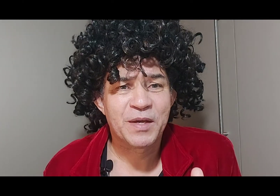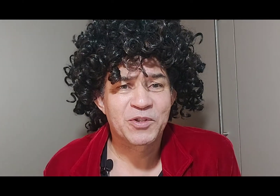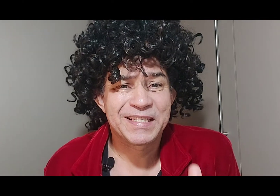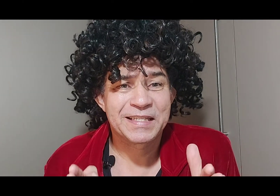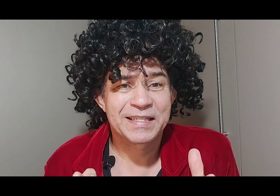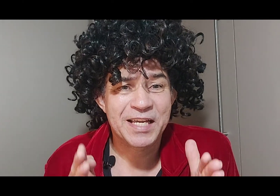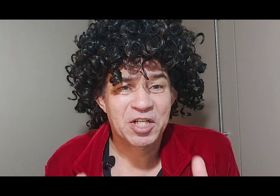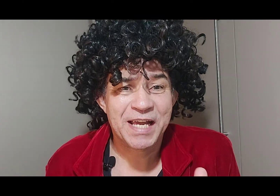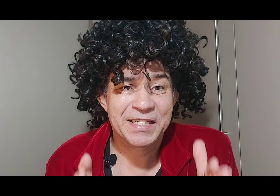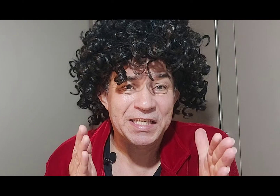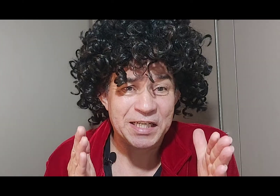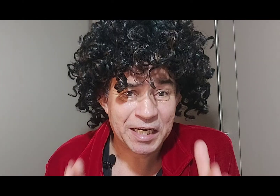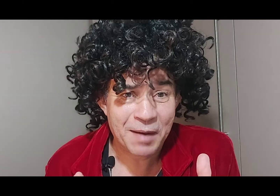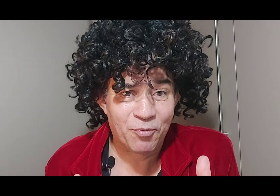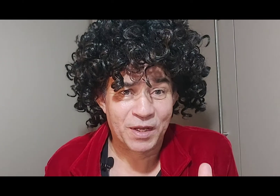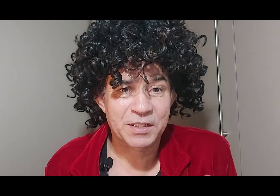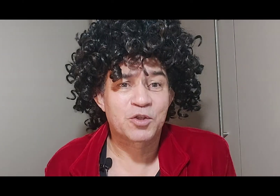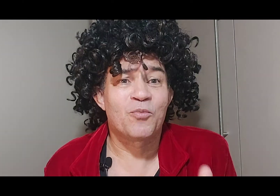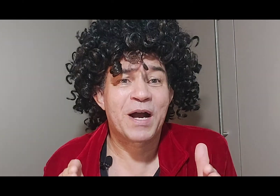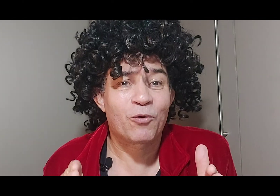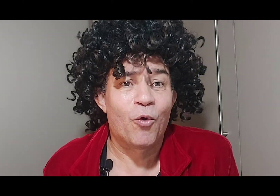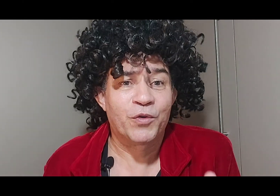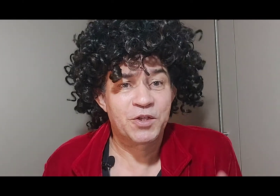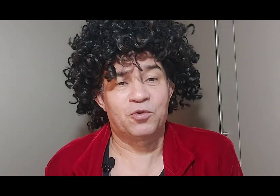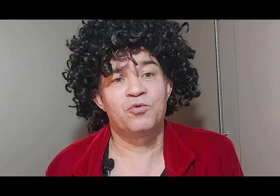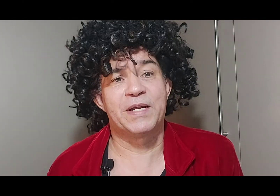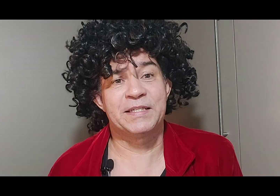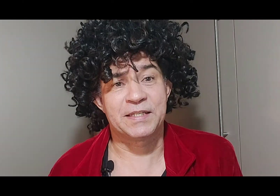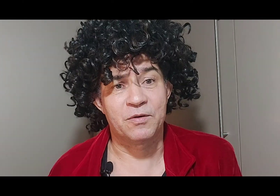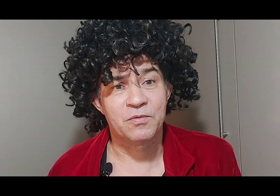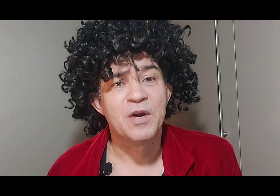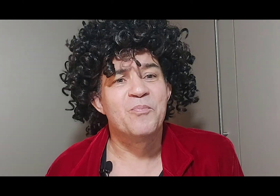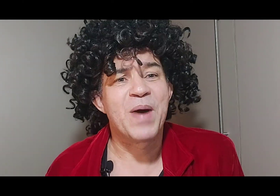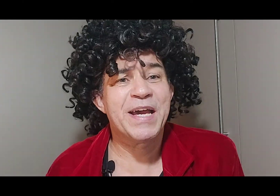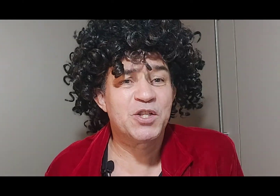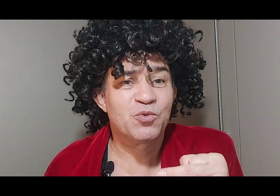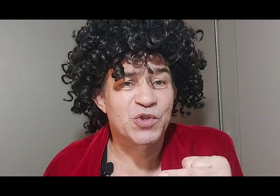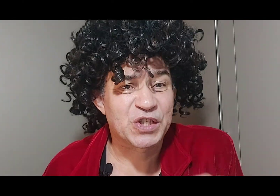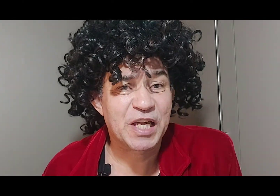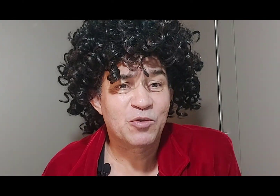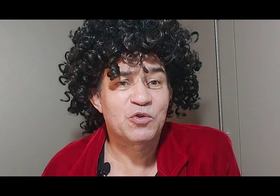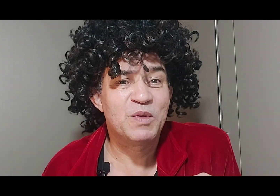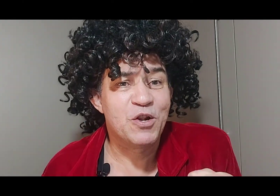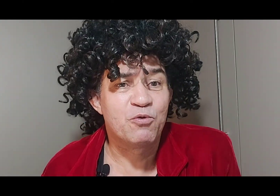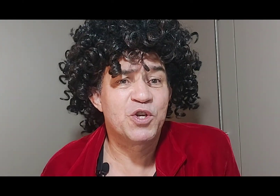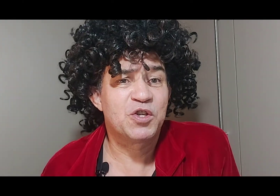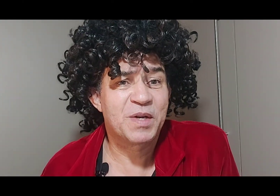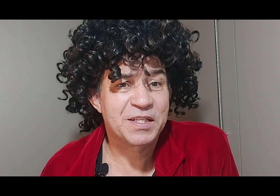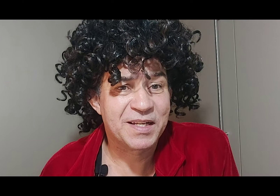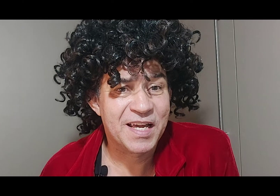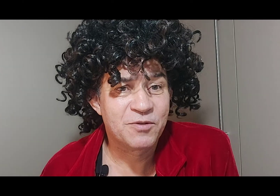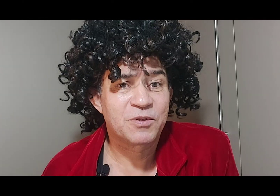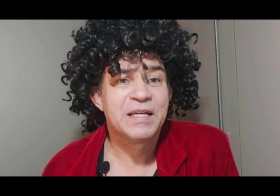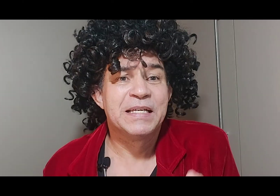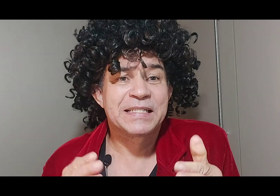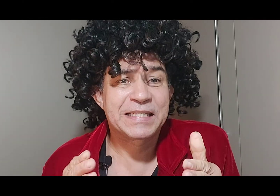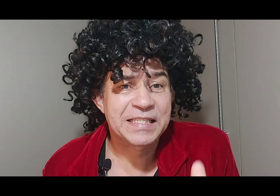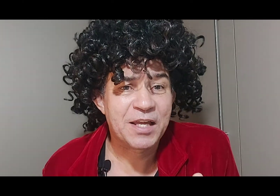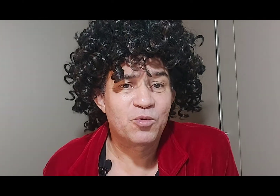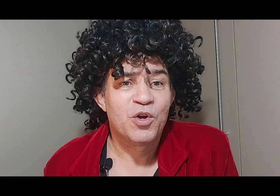Não podemos deixar esses crápulas tomar conta de toda uma nação. Mais de 200 milhões de